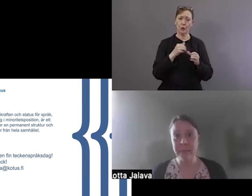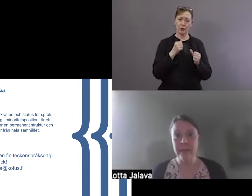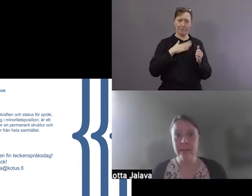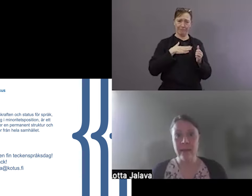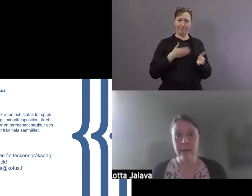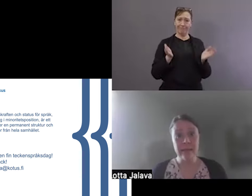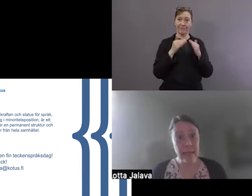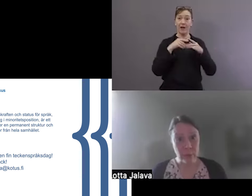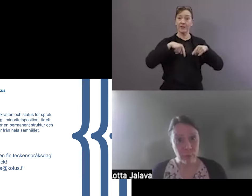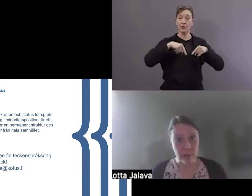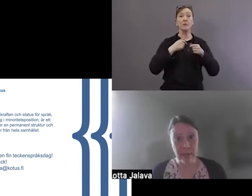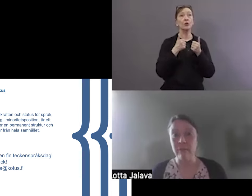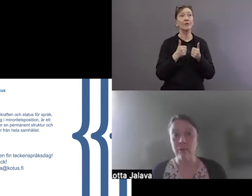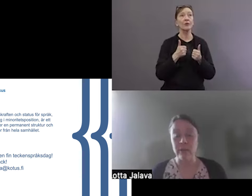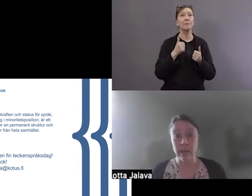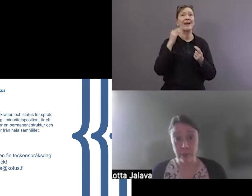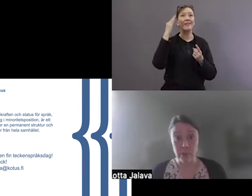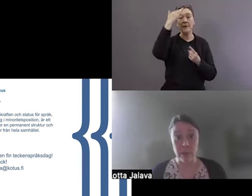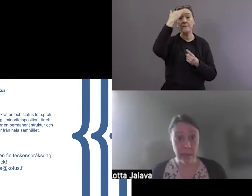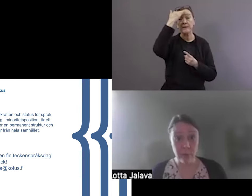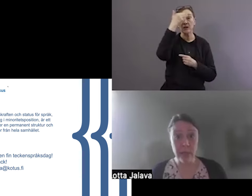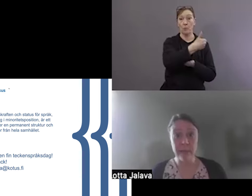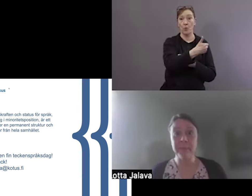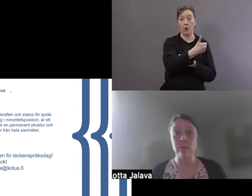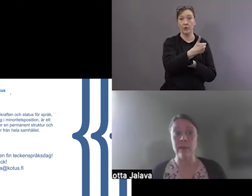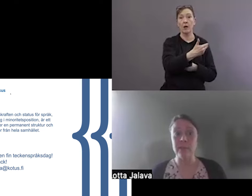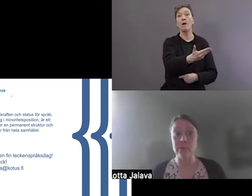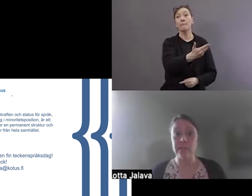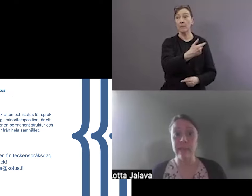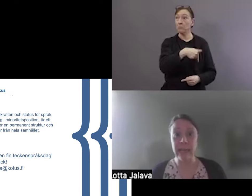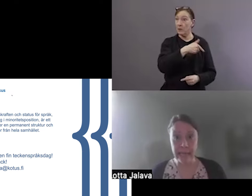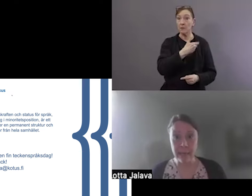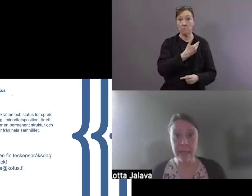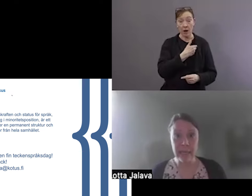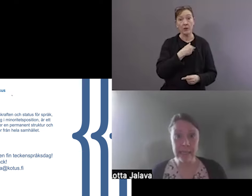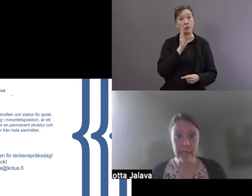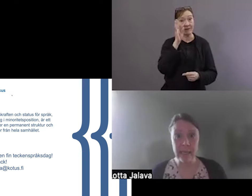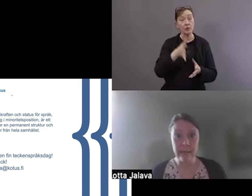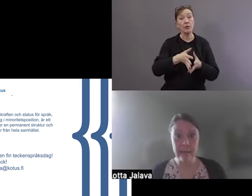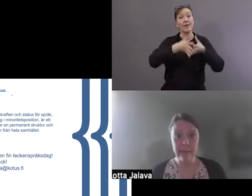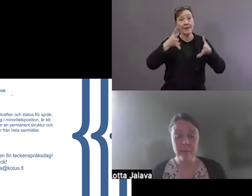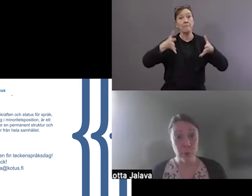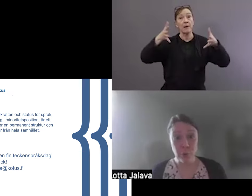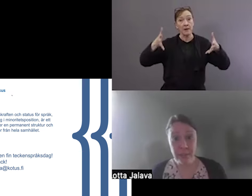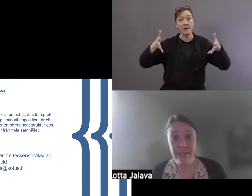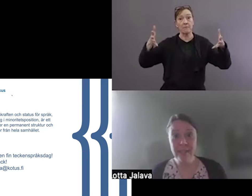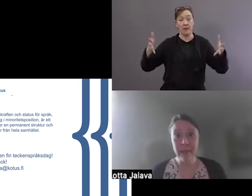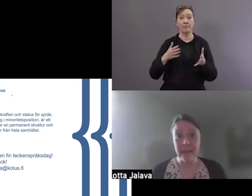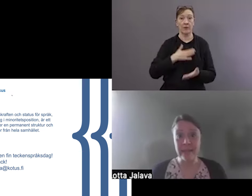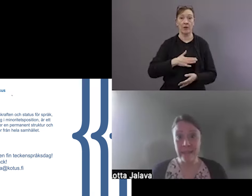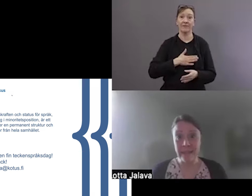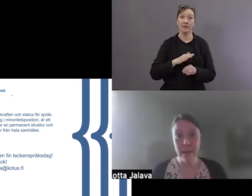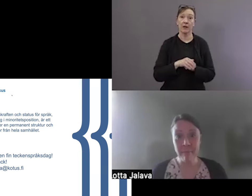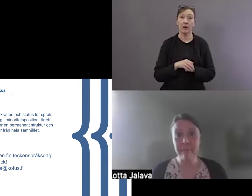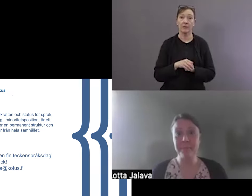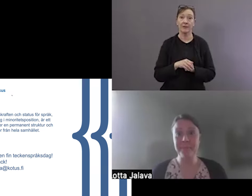tätä tietopuolta voidaan tuoda tosi paljonkin tulevaisuudessa vielä enemmän esille ja myös hoitaa sitä